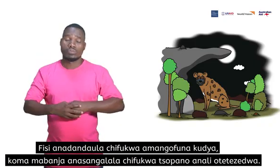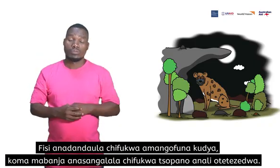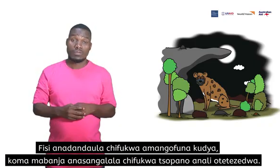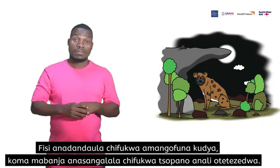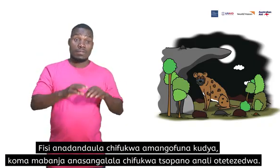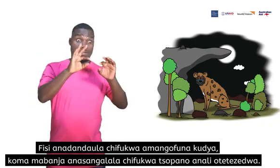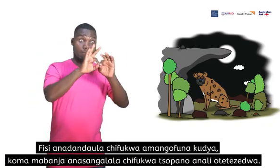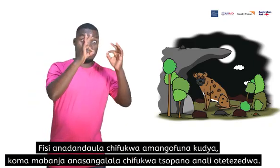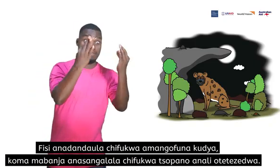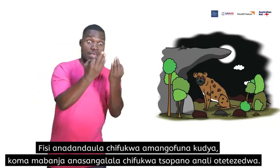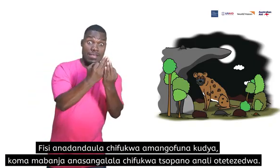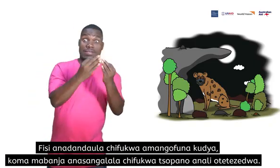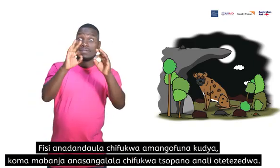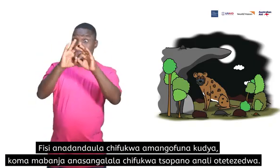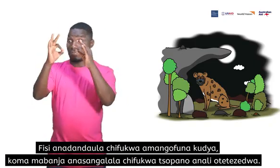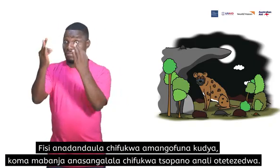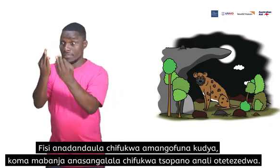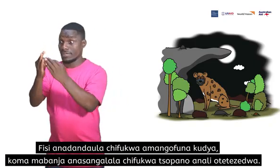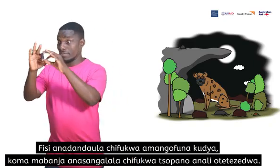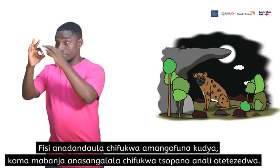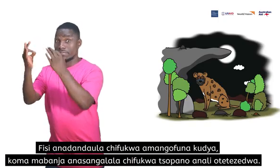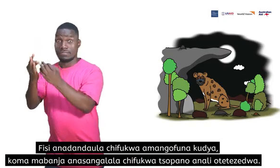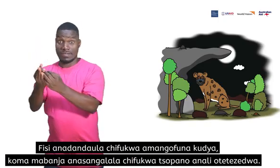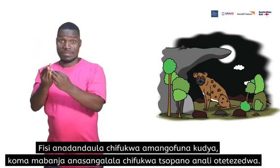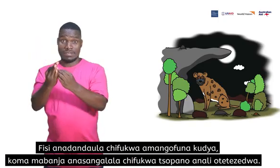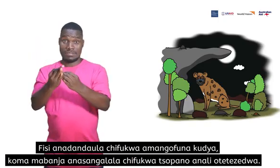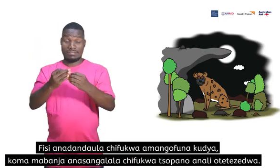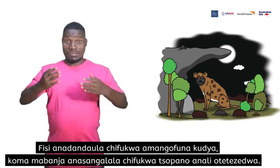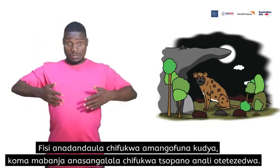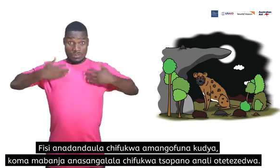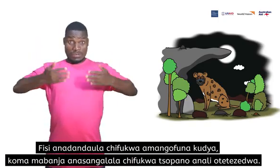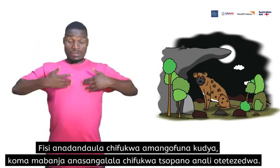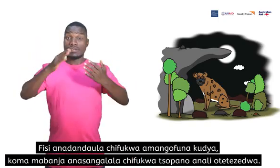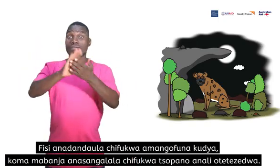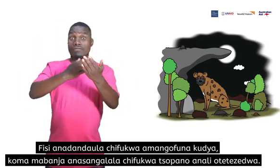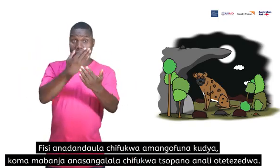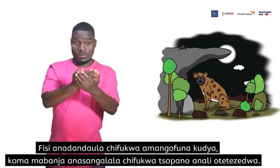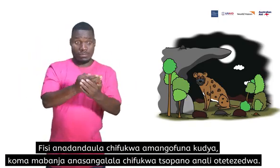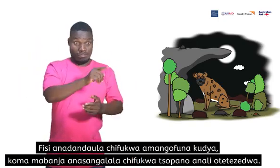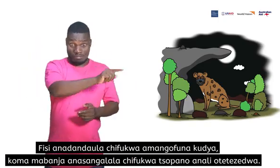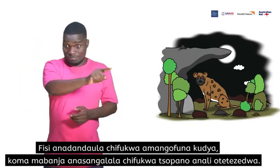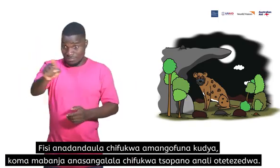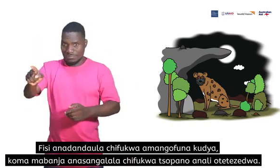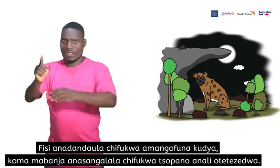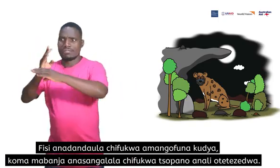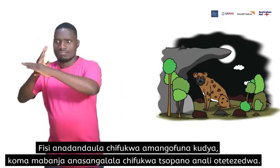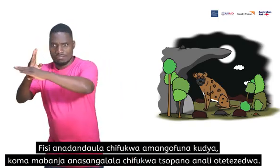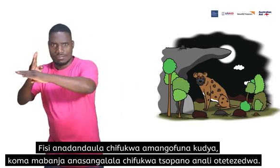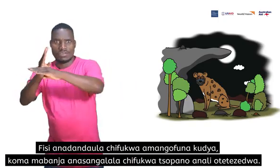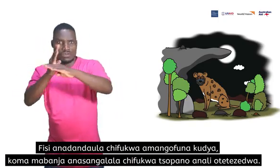Koma mabanja anasangalala chifukwa tsopano anali